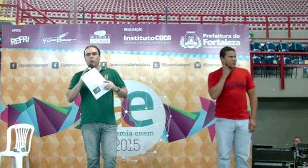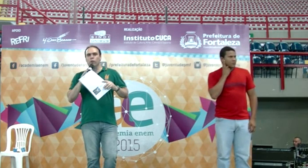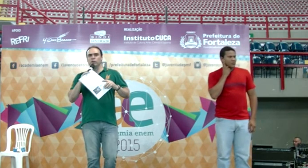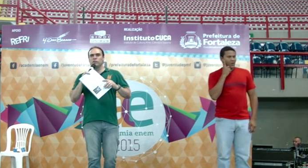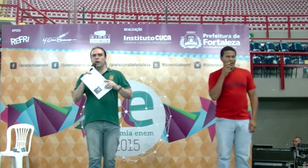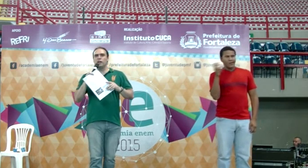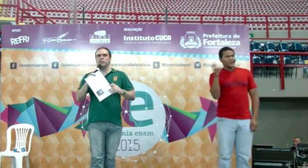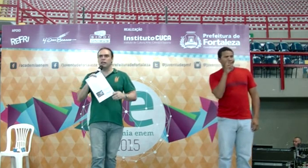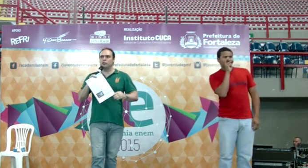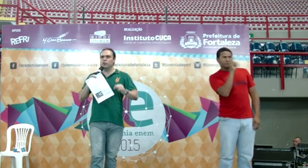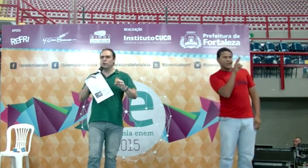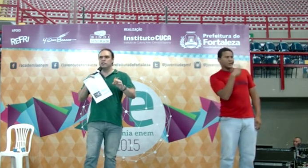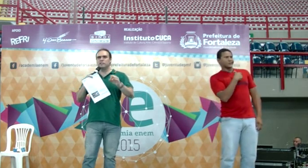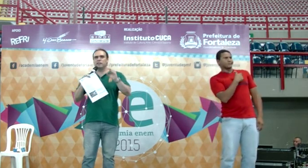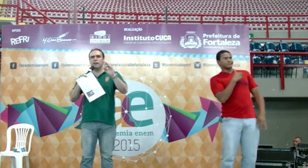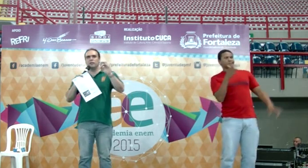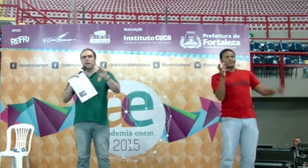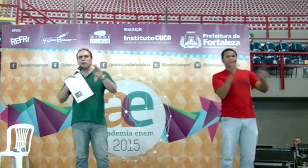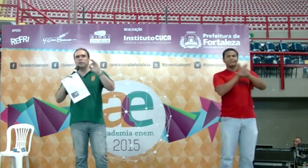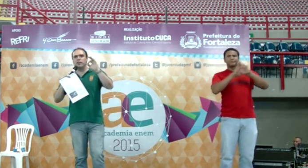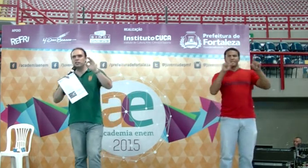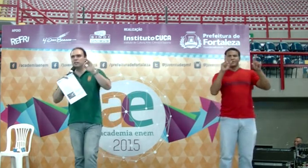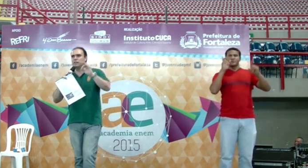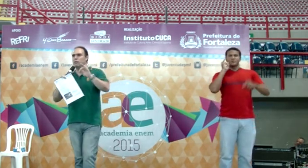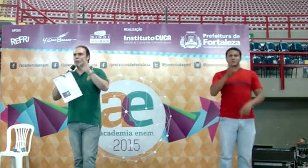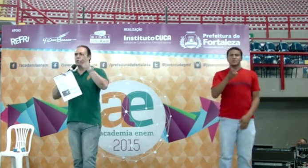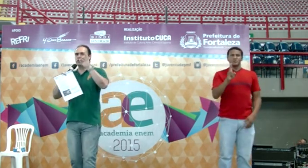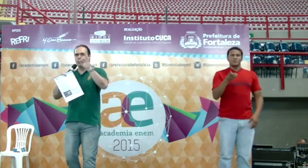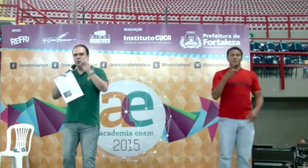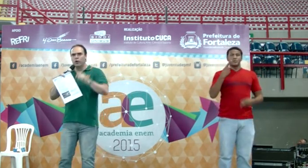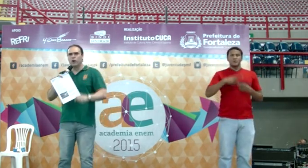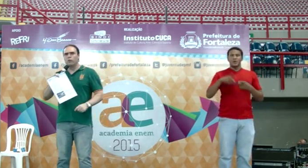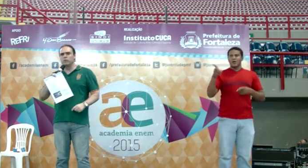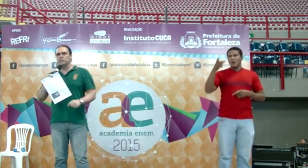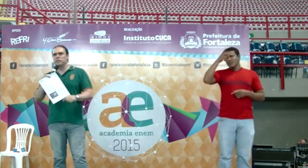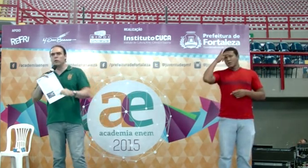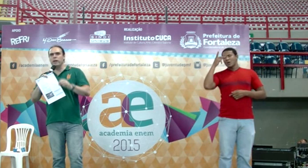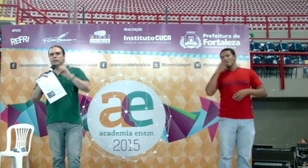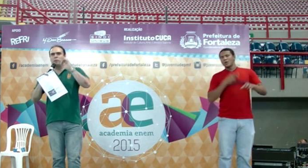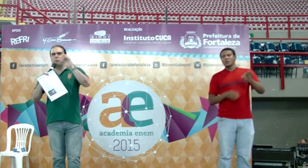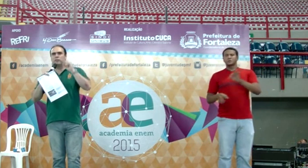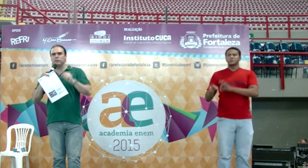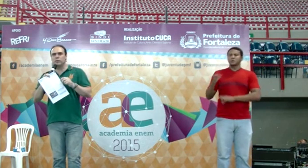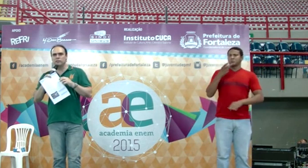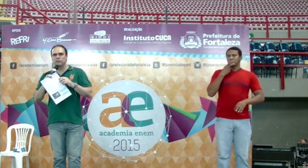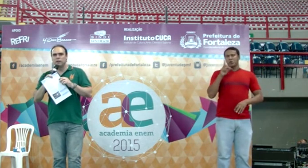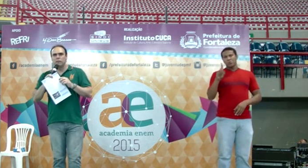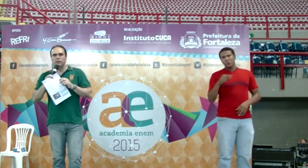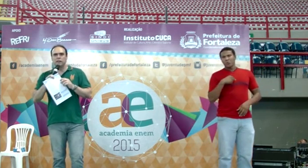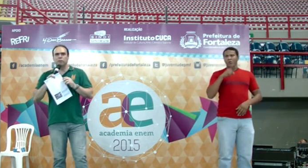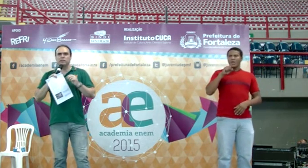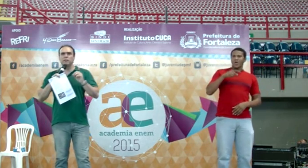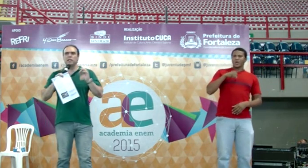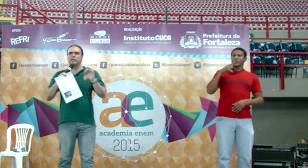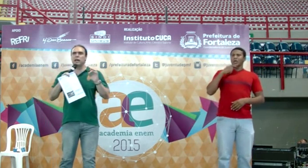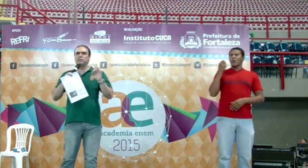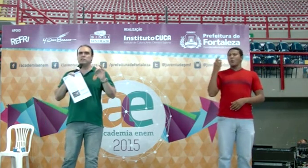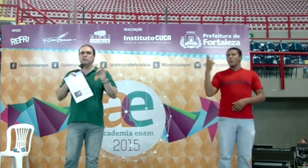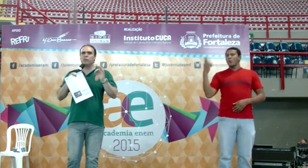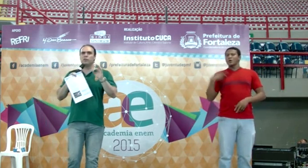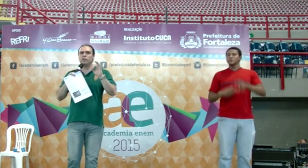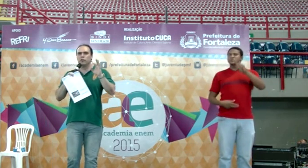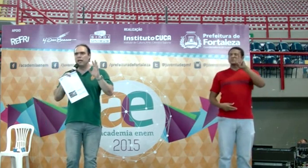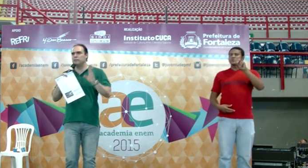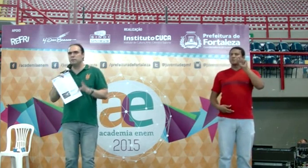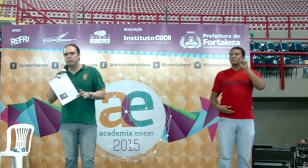diz assim: os organizadores disseram que a manifestação contou com 50 mil pessoas, mas a polícia